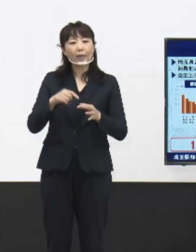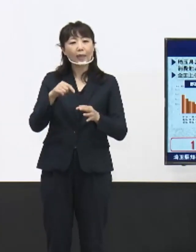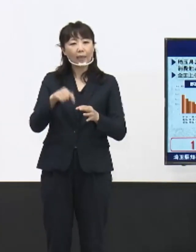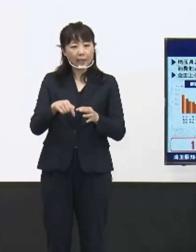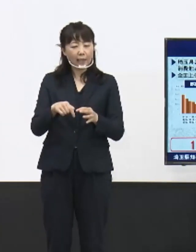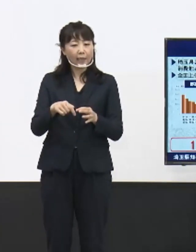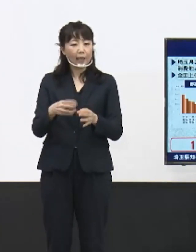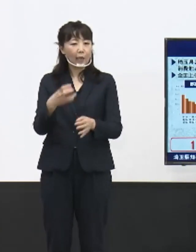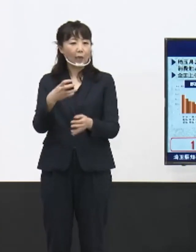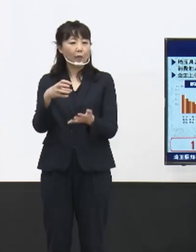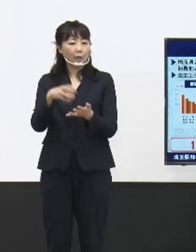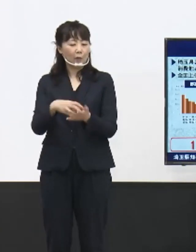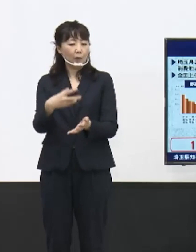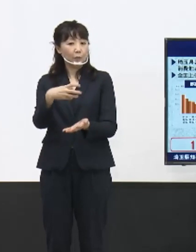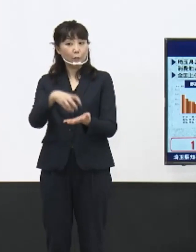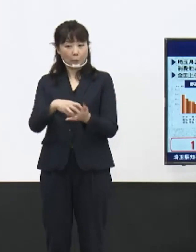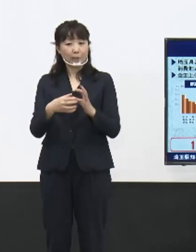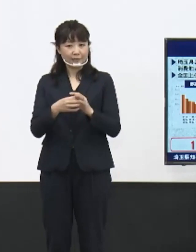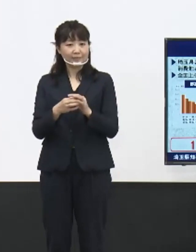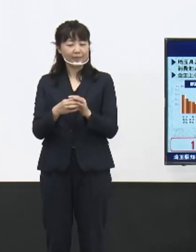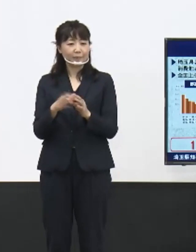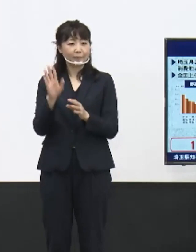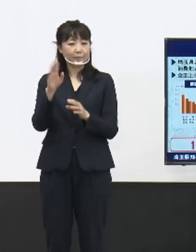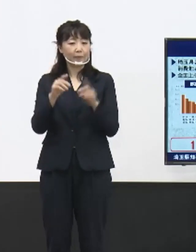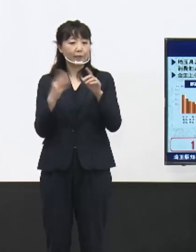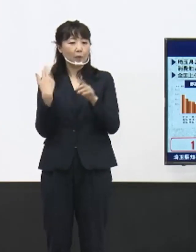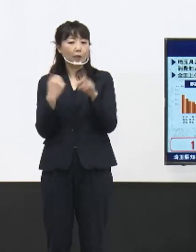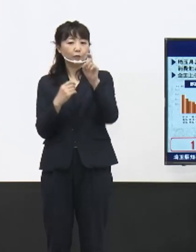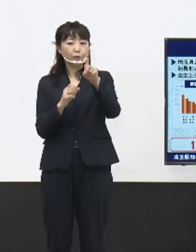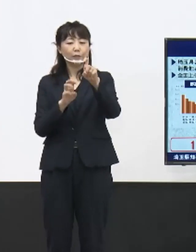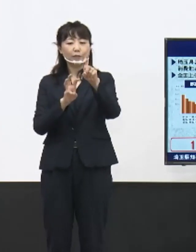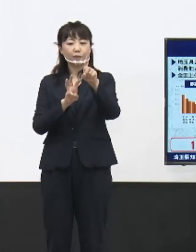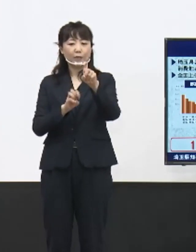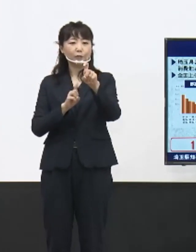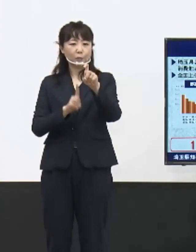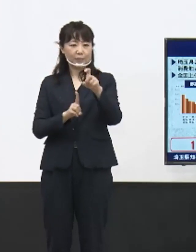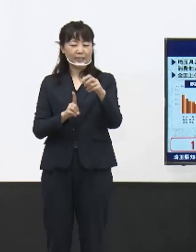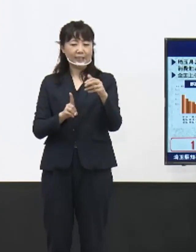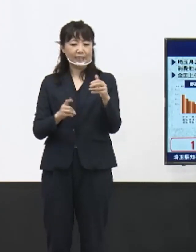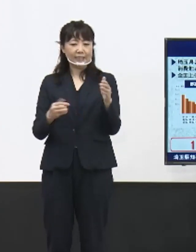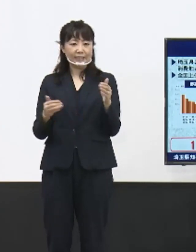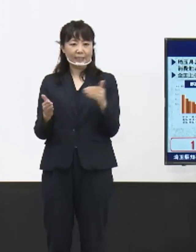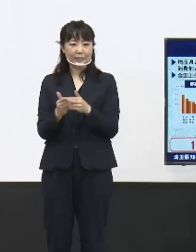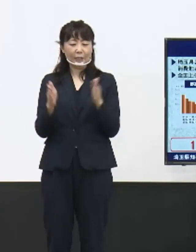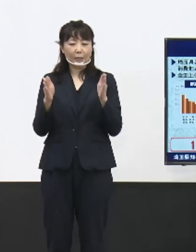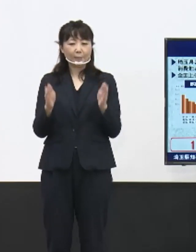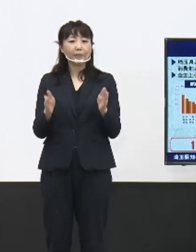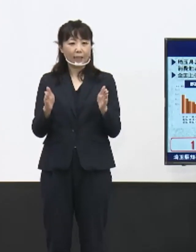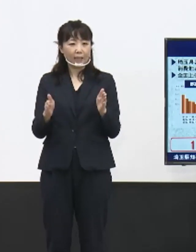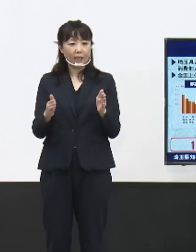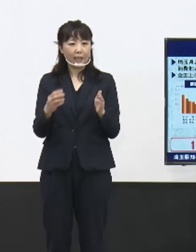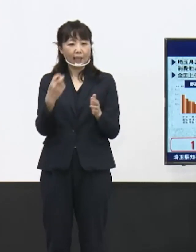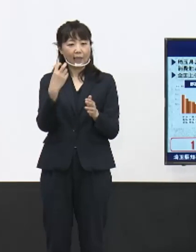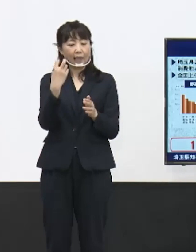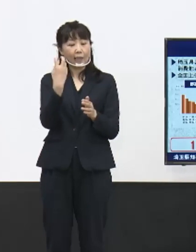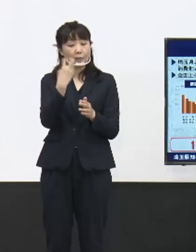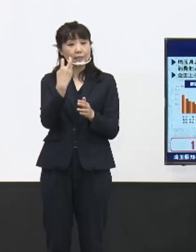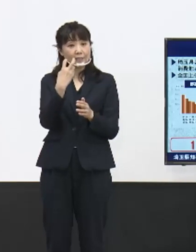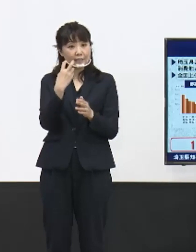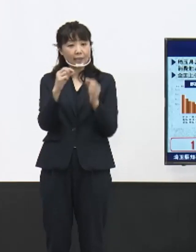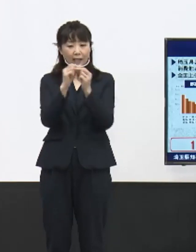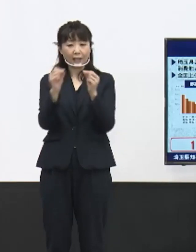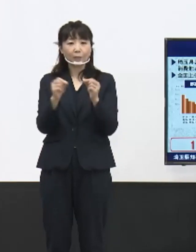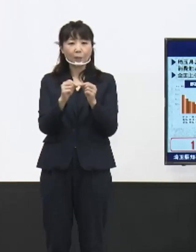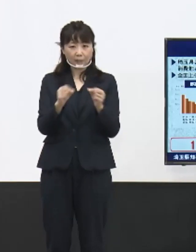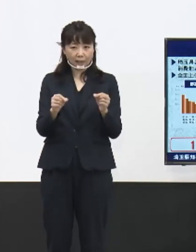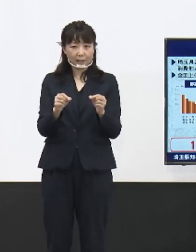で実証実験やってたと思うんですけど、その、実績と成果と、あと今後どう生かしていくかというのを伺えればなと思